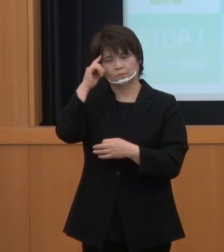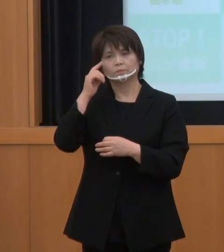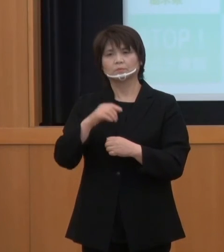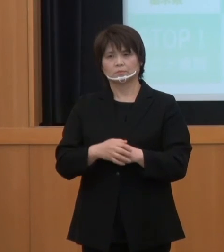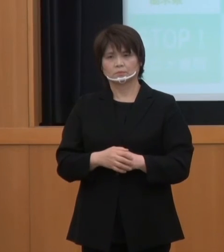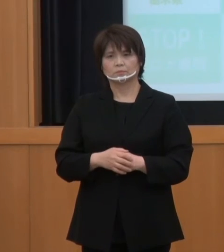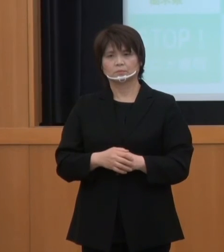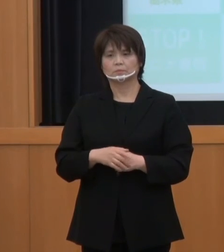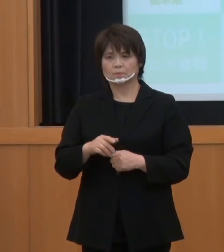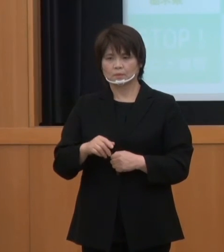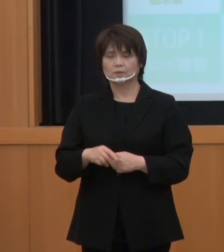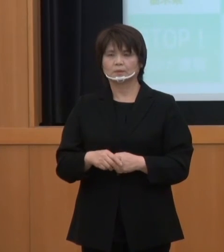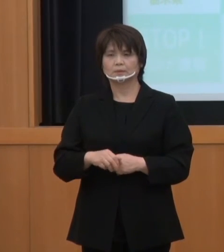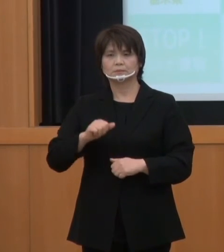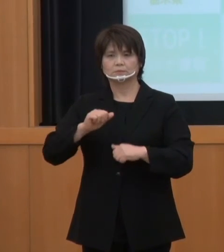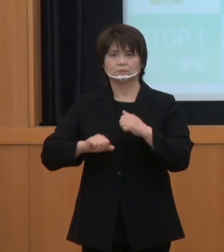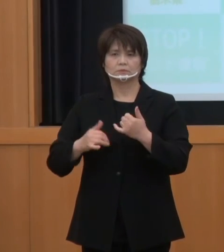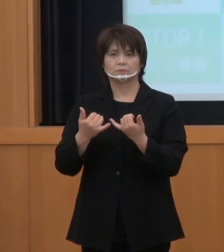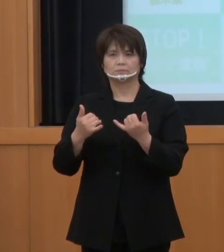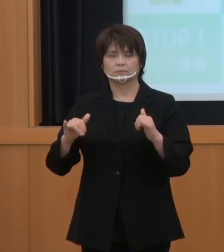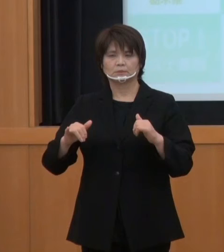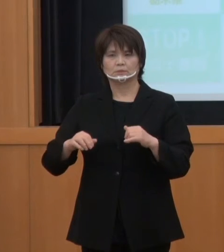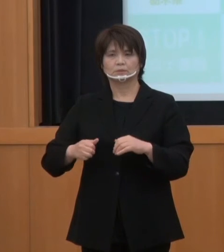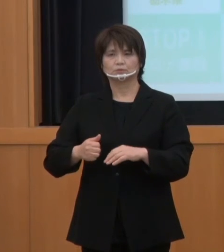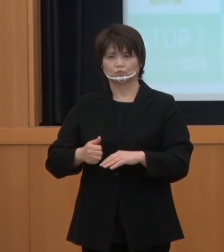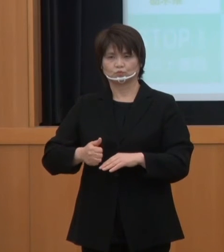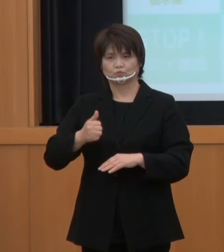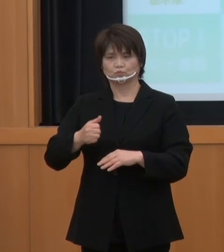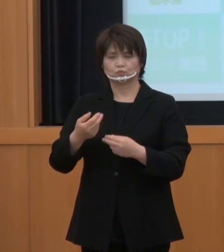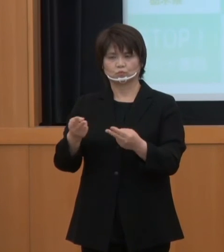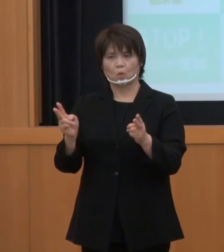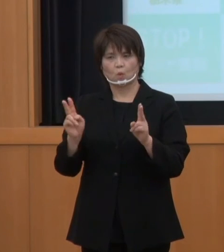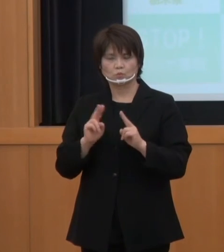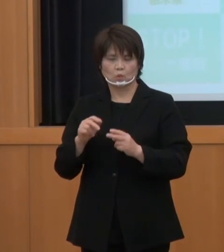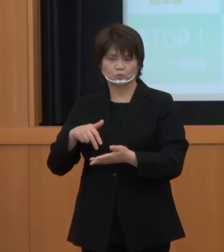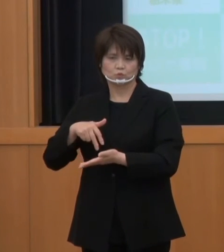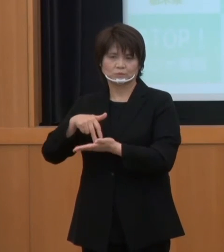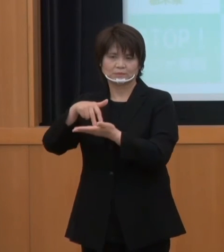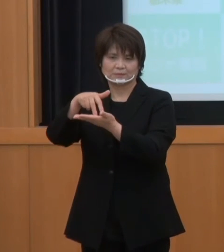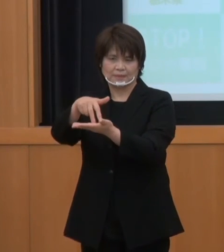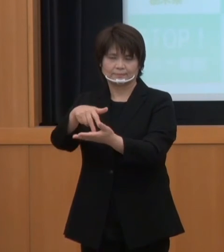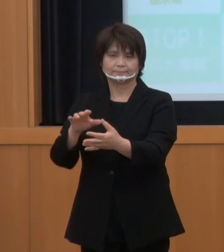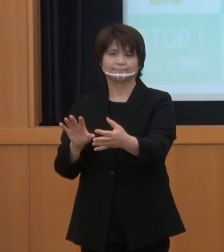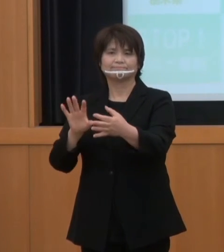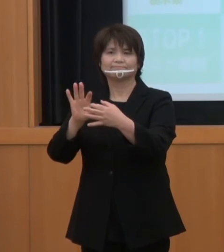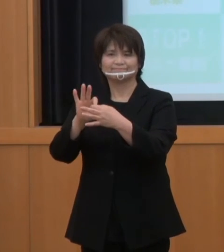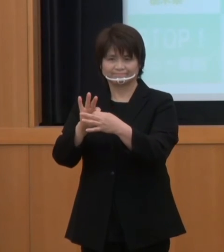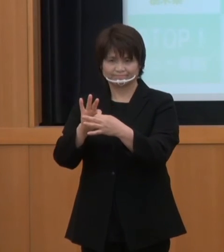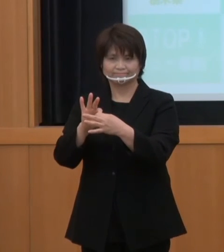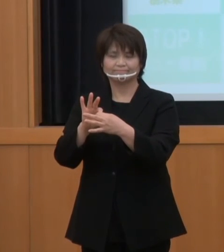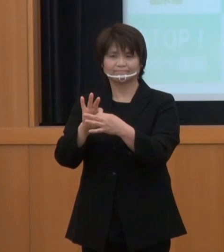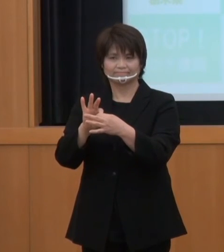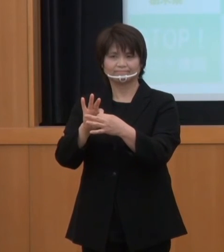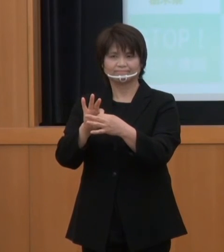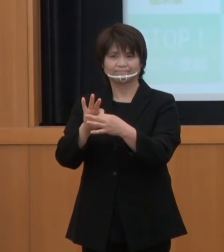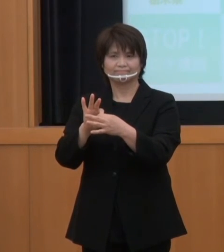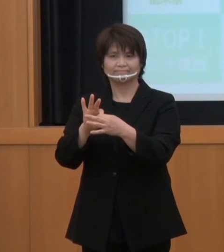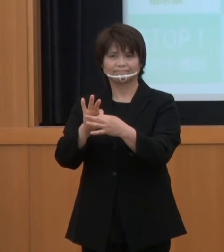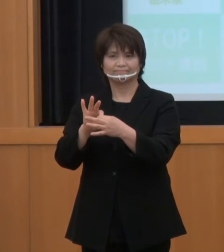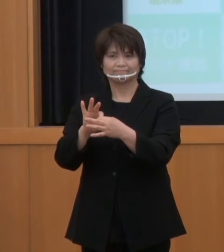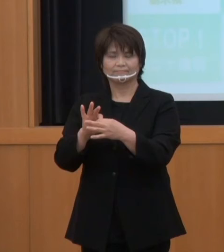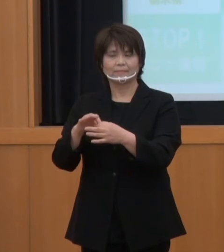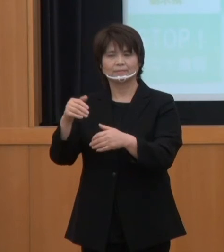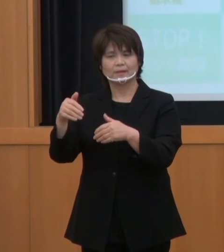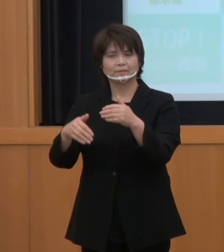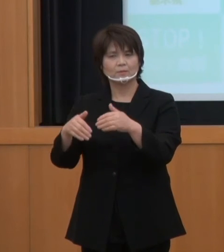自民党の推薦ということに結びついていき、2回の選挙で自